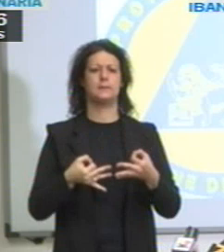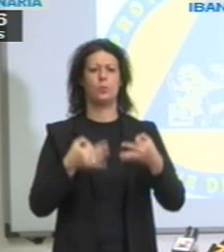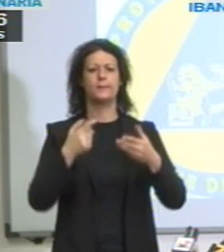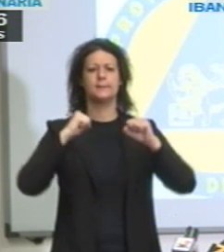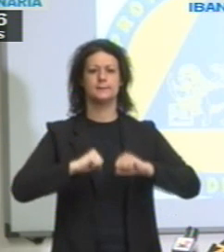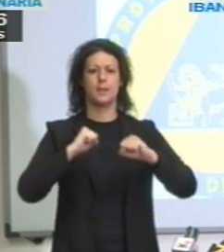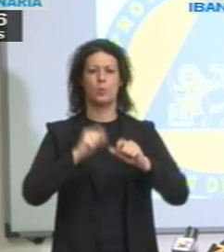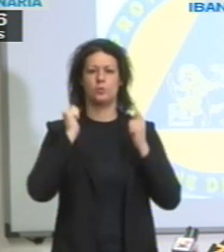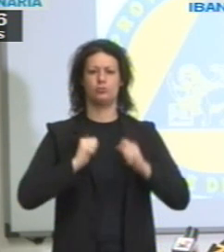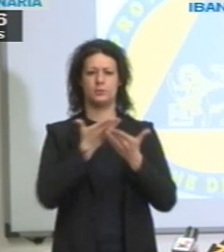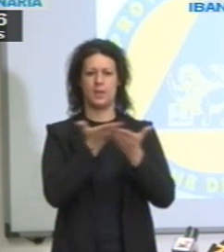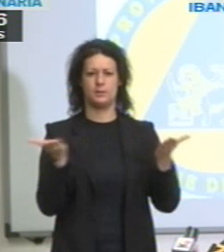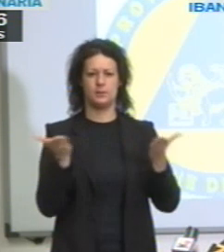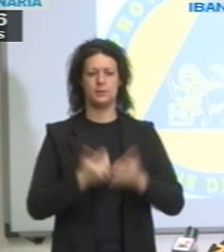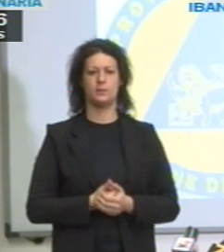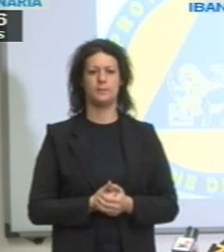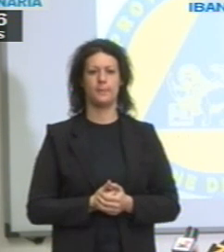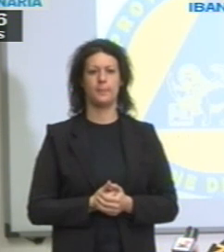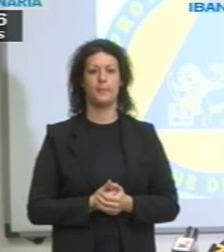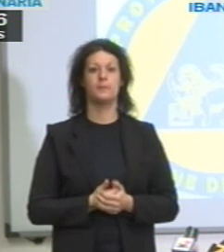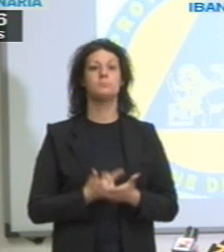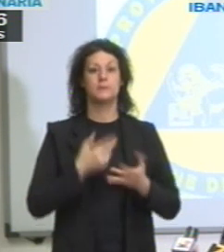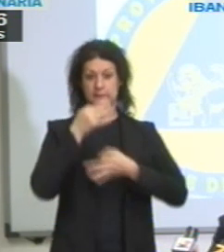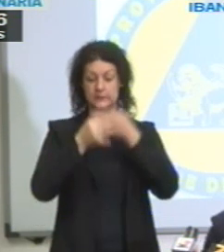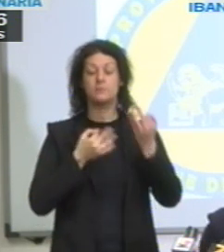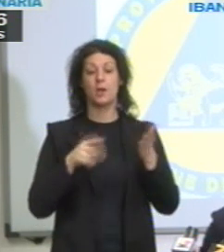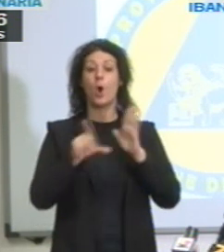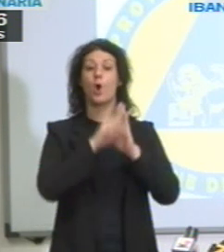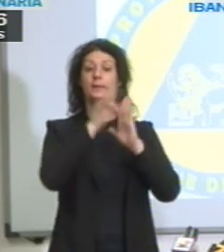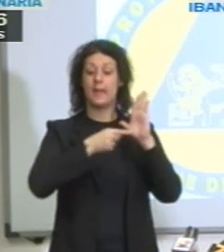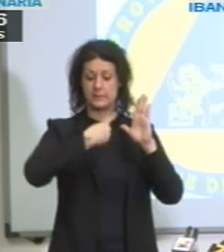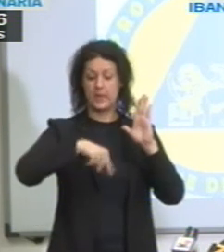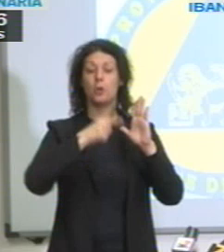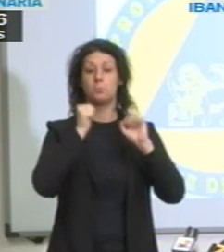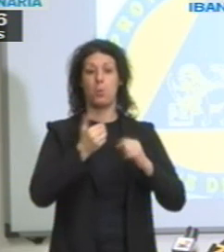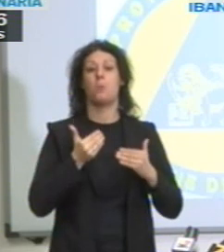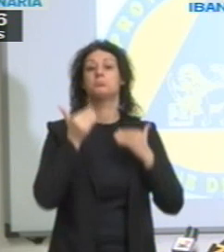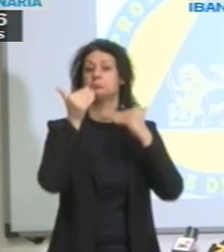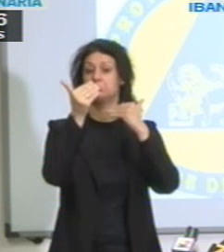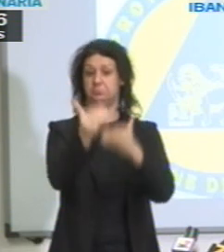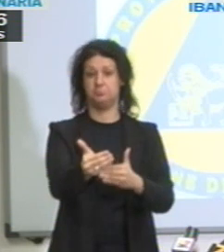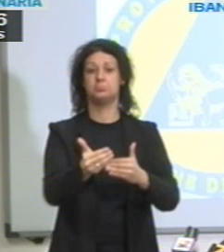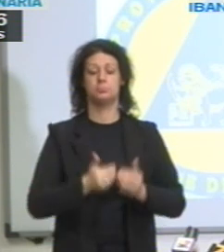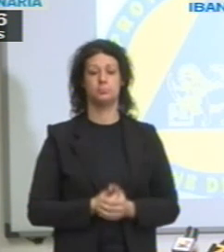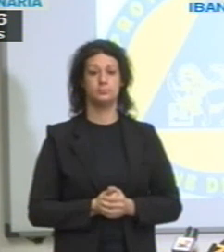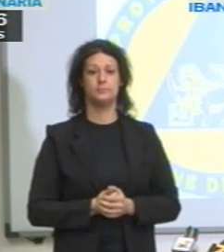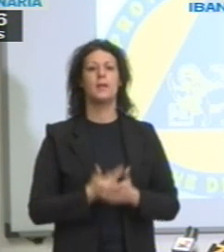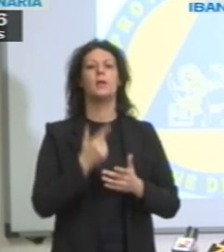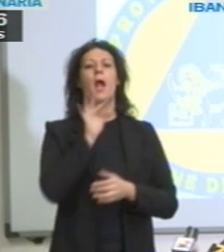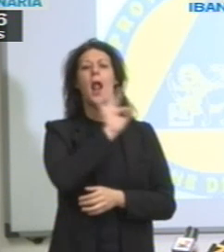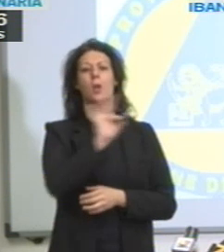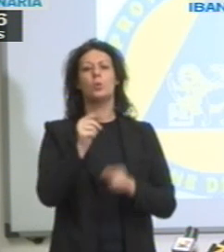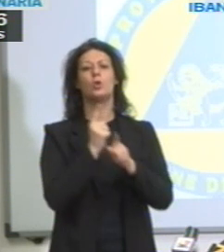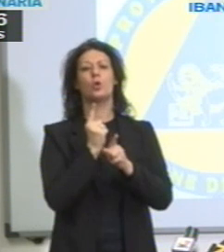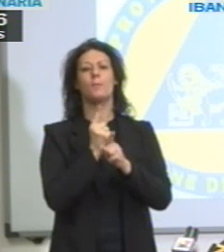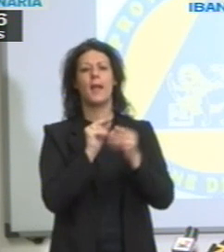dei cittadini, ci permette di dire che faremo una proroga di quello che è la nostra ordinanza, con alcuni aggiustamenti, ma che sono aggiustamenti, diciamo,